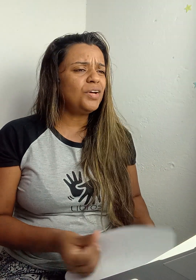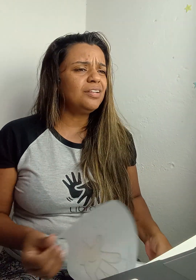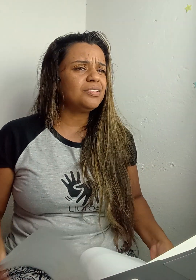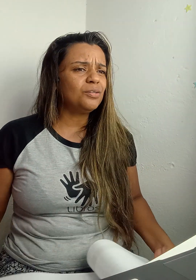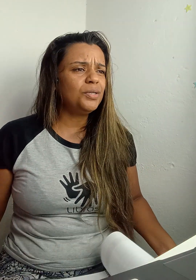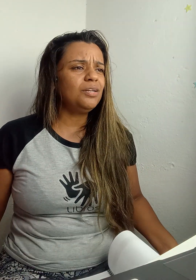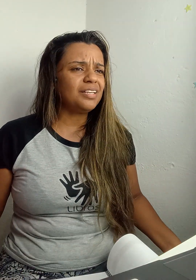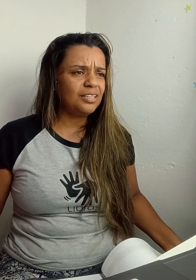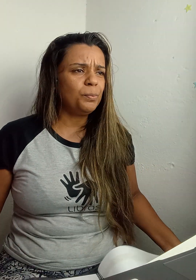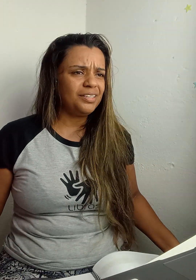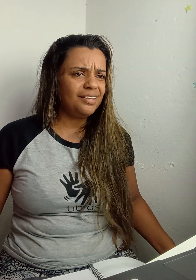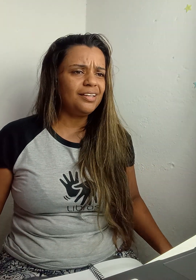falando tranquilo? Tá dando para entender?